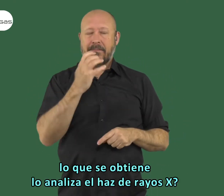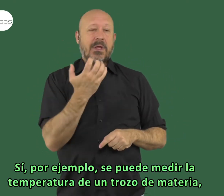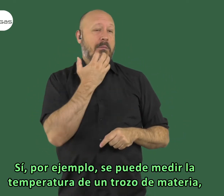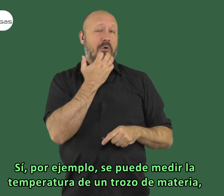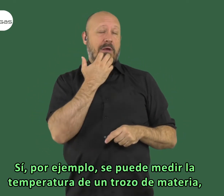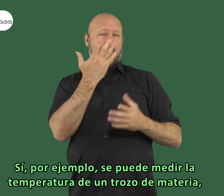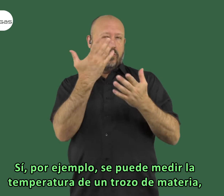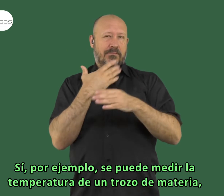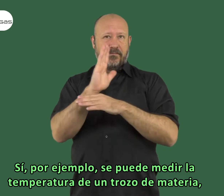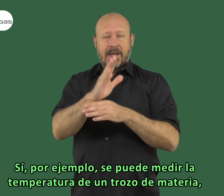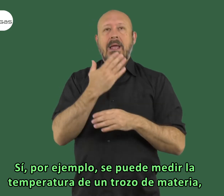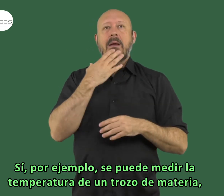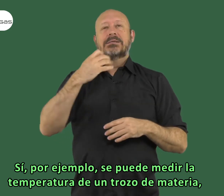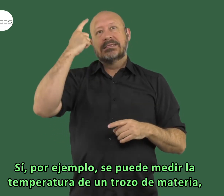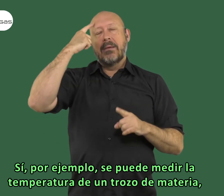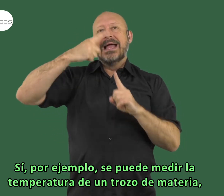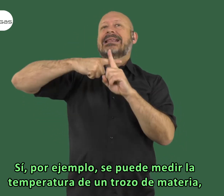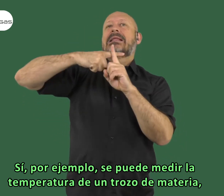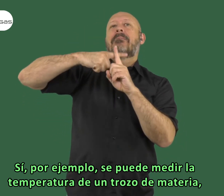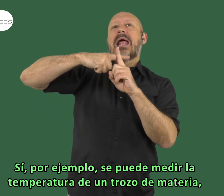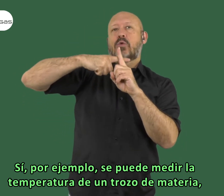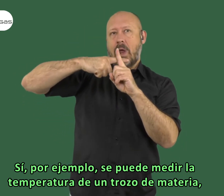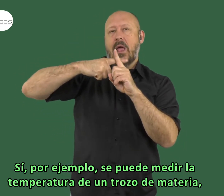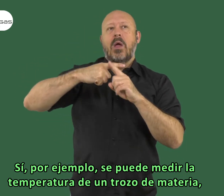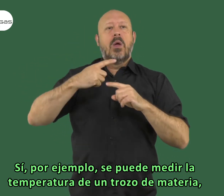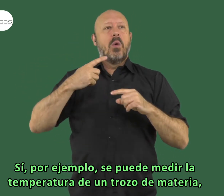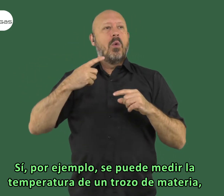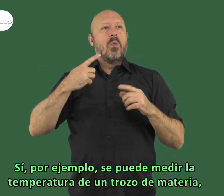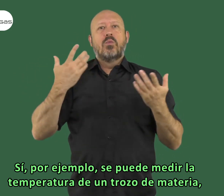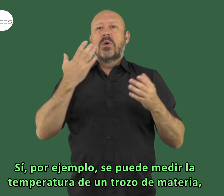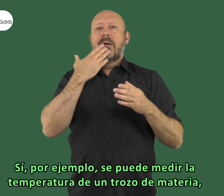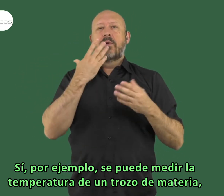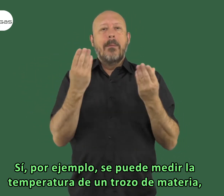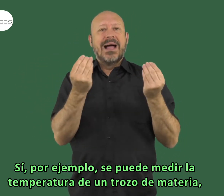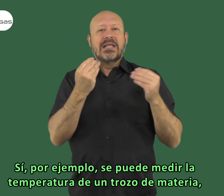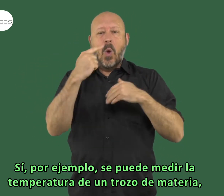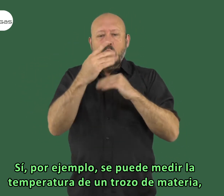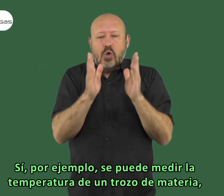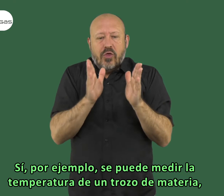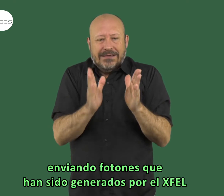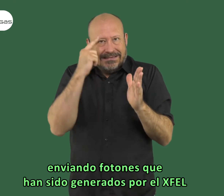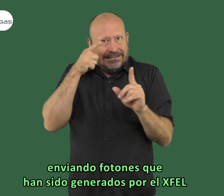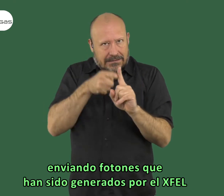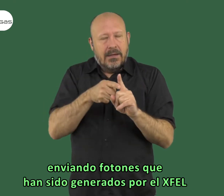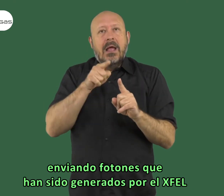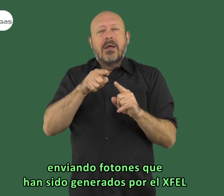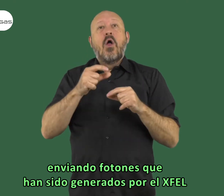X de... Por ejemplo, para hacer un ejemplo, se puede medir la temperatura de un trozo de